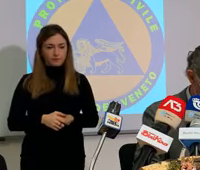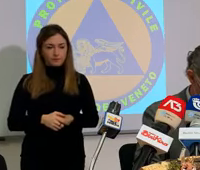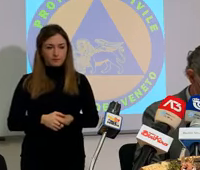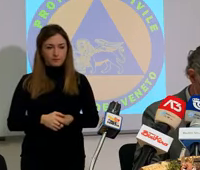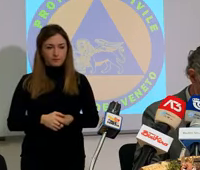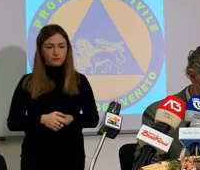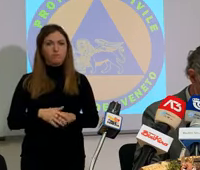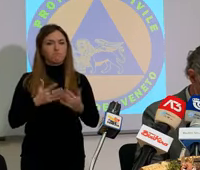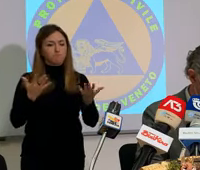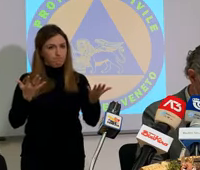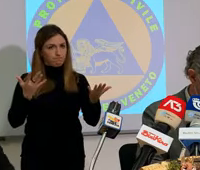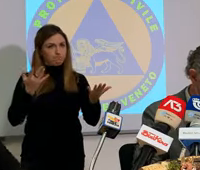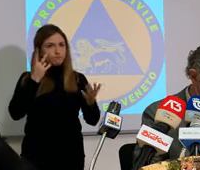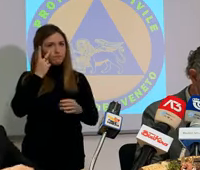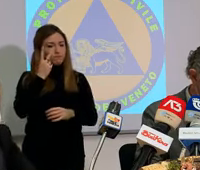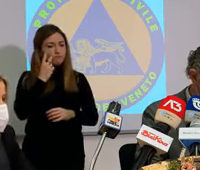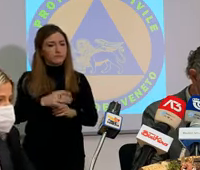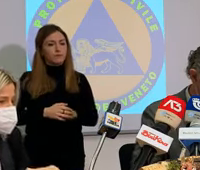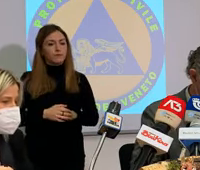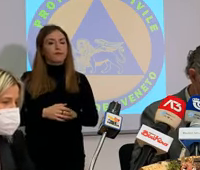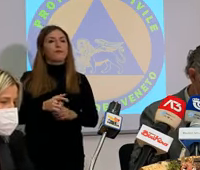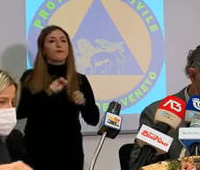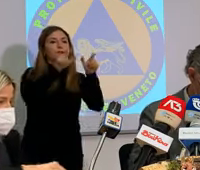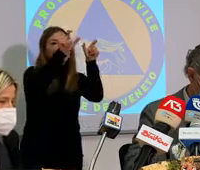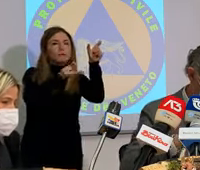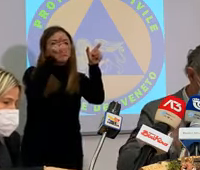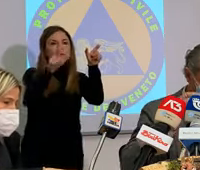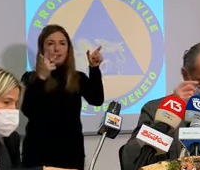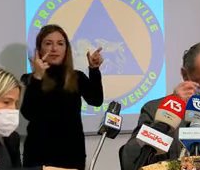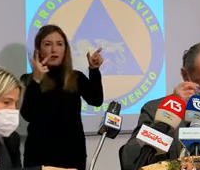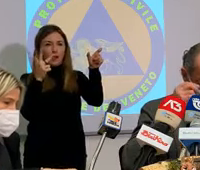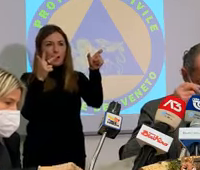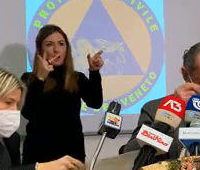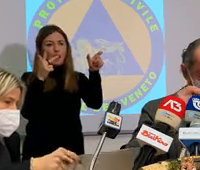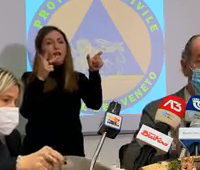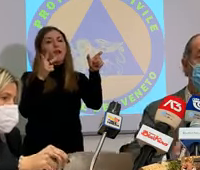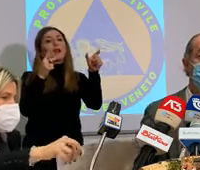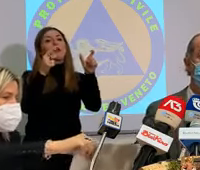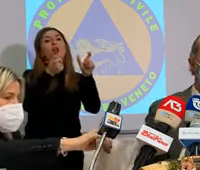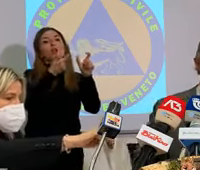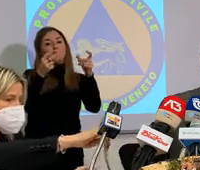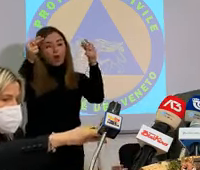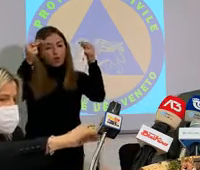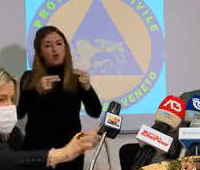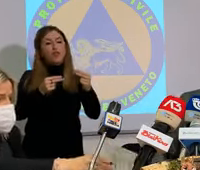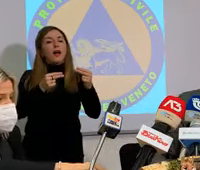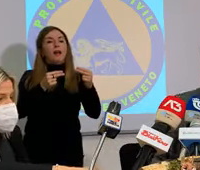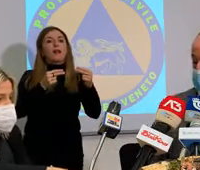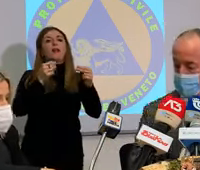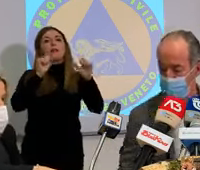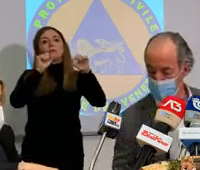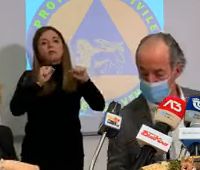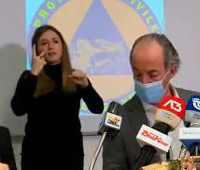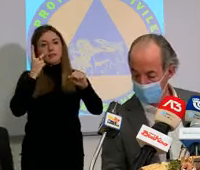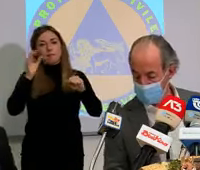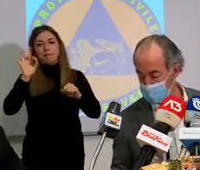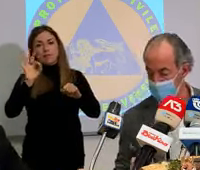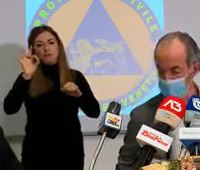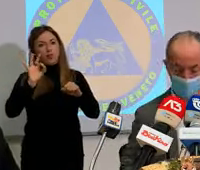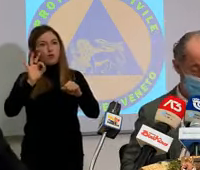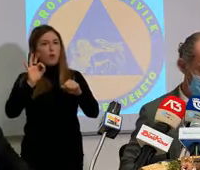avete gli aveva vetere tra colonne e avete il dato sul totale quindi avete anche la dimensione percentuale dell'incidenza